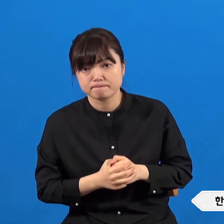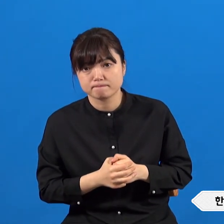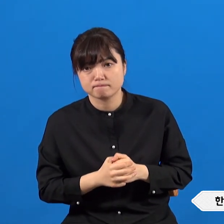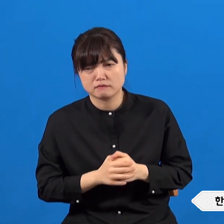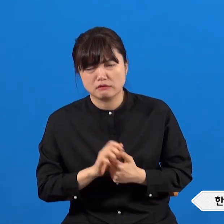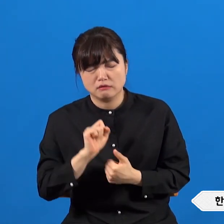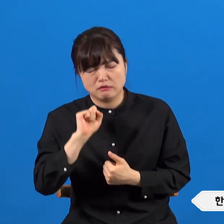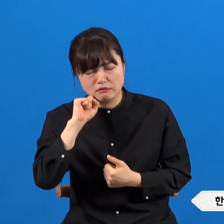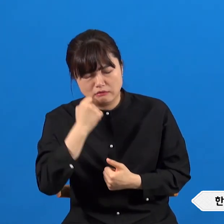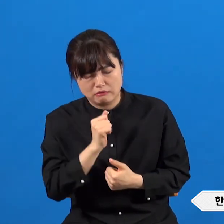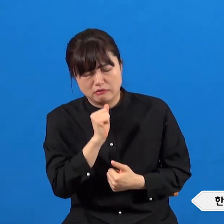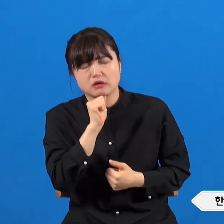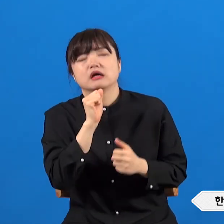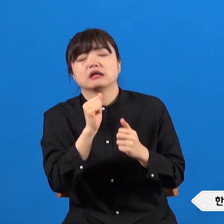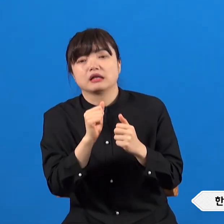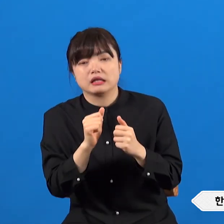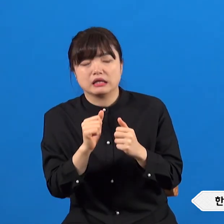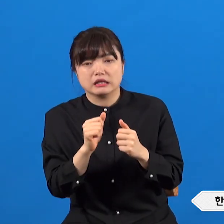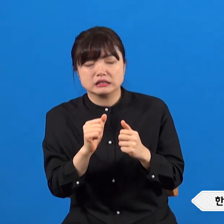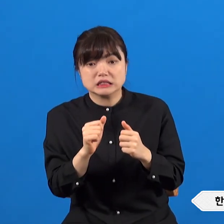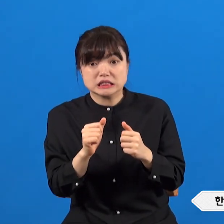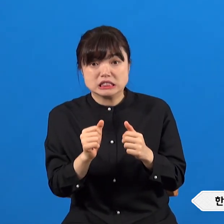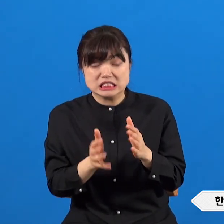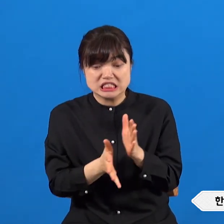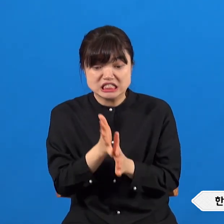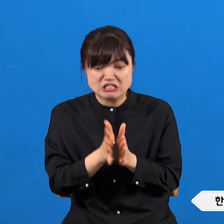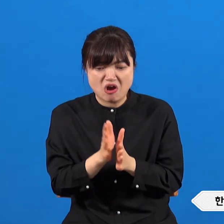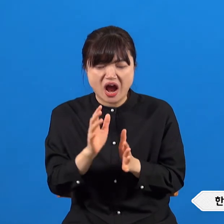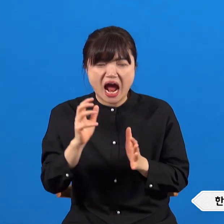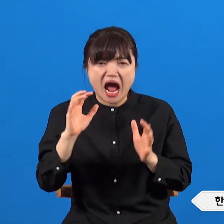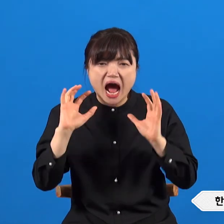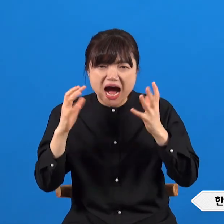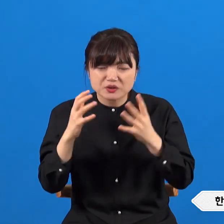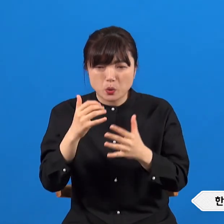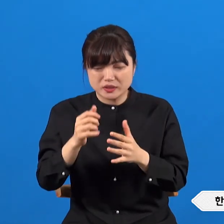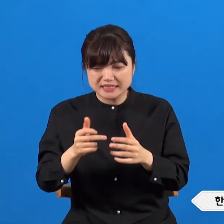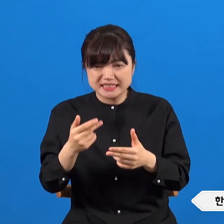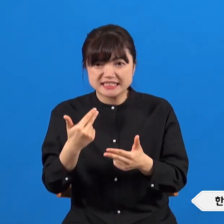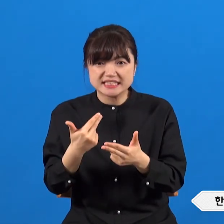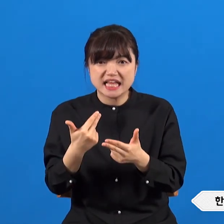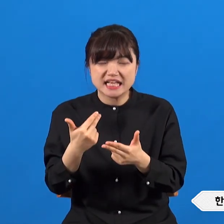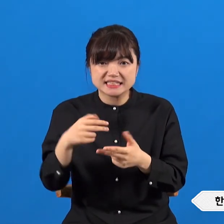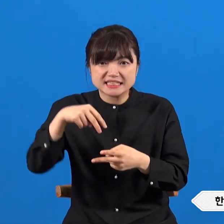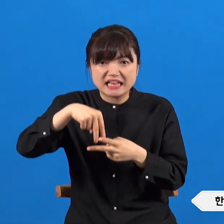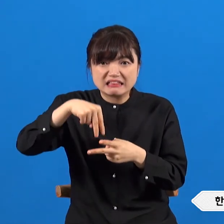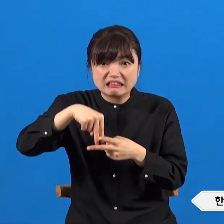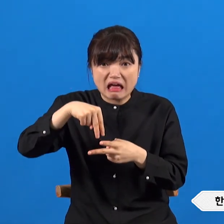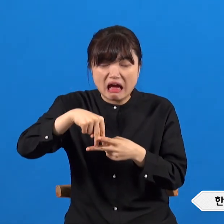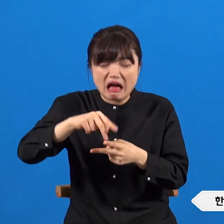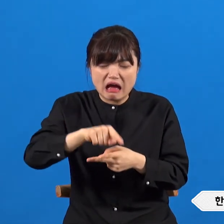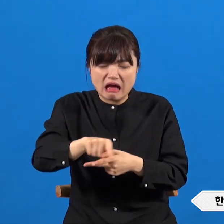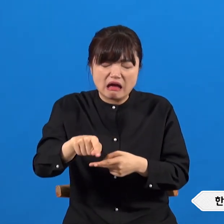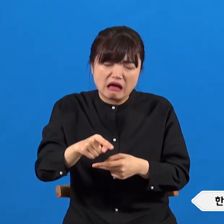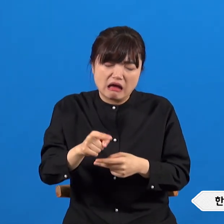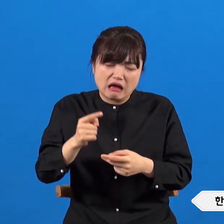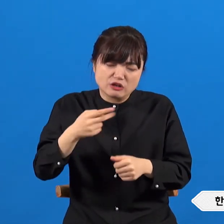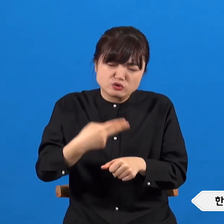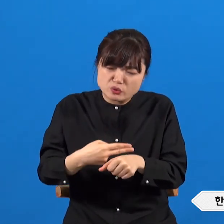어려운 아이들을 돌보는 지역 아동센터는 늘 자원봉사자가 모자라서 애를 먹고